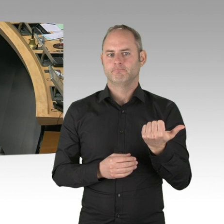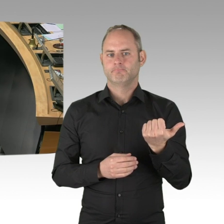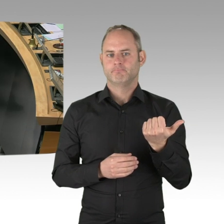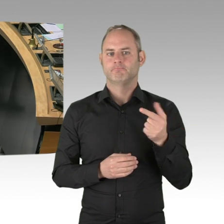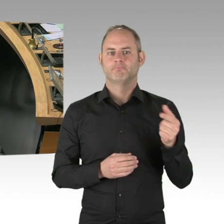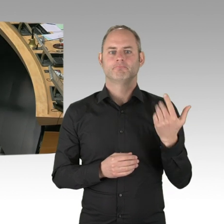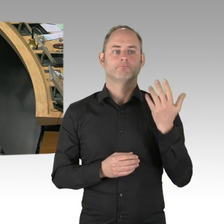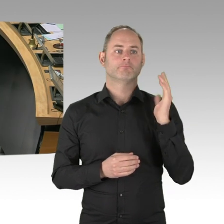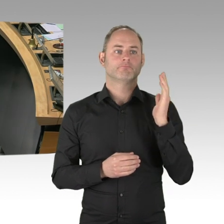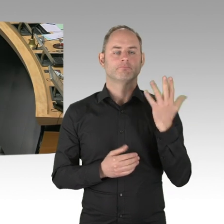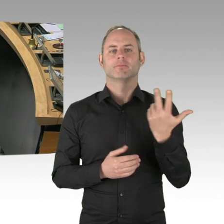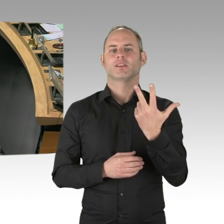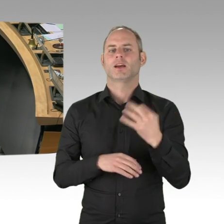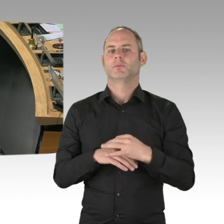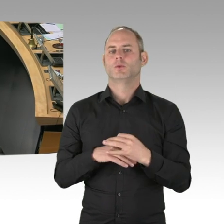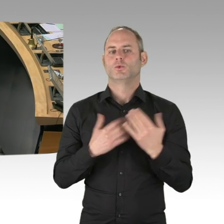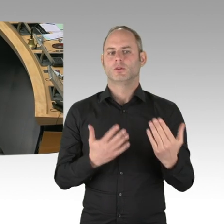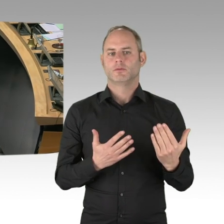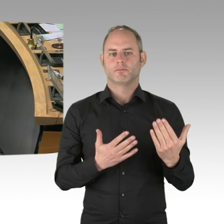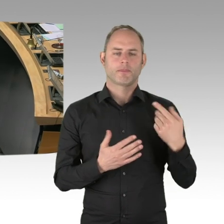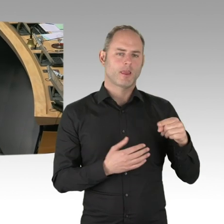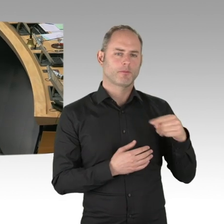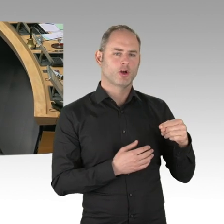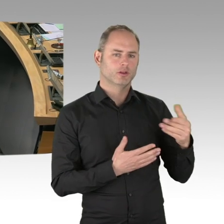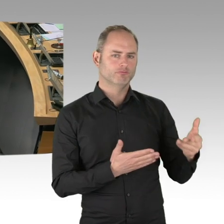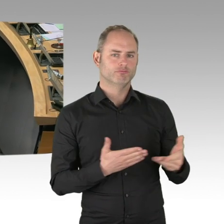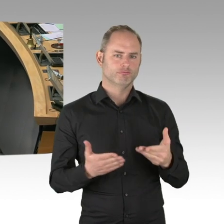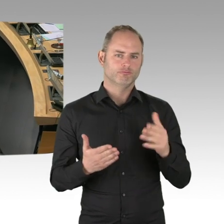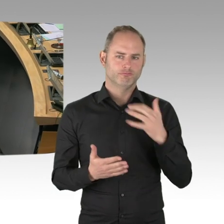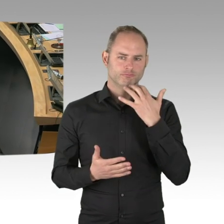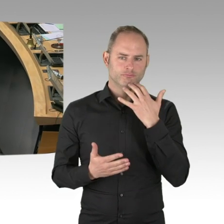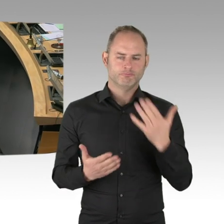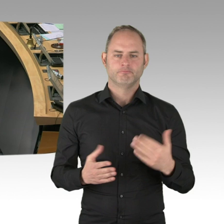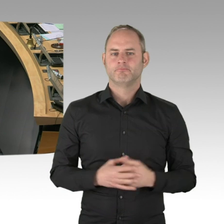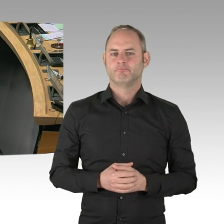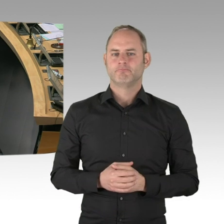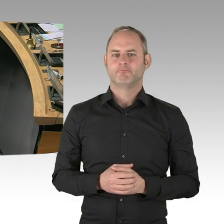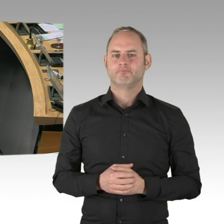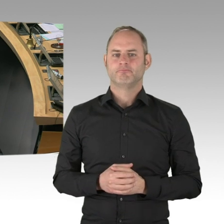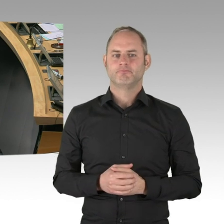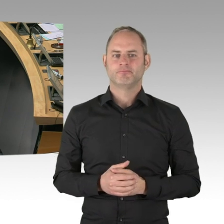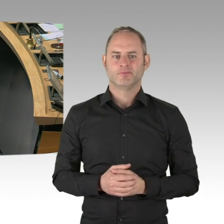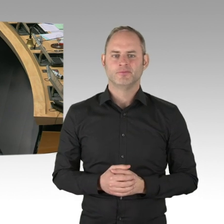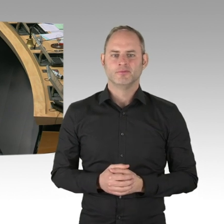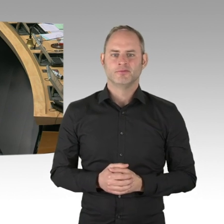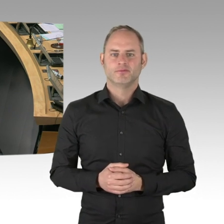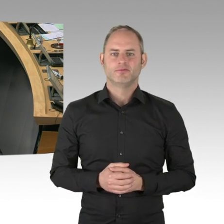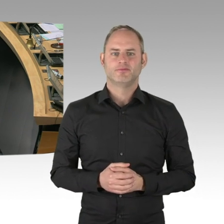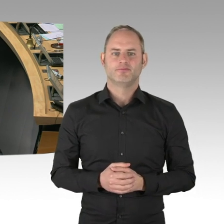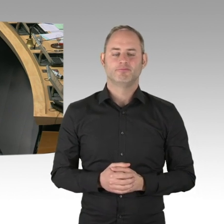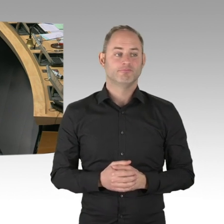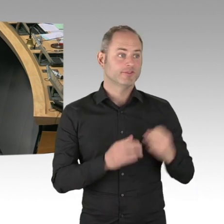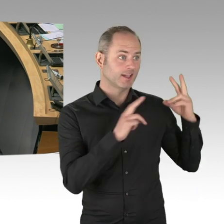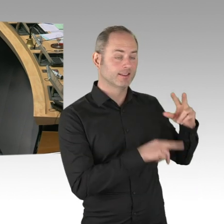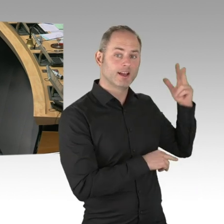Sehr geehrter Herr Präsident, sehr geehrte Damen und Herren, es ist gut, dass wir uns ohne Wenn und Aber für jüdisches Leben in Berlin